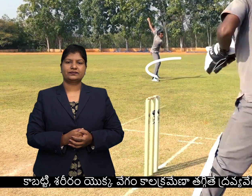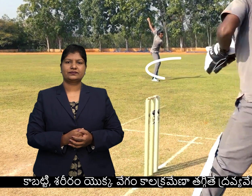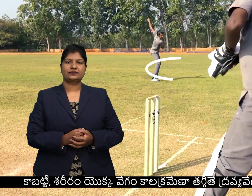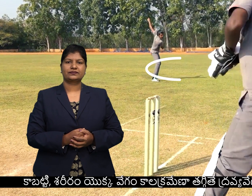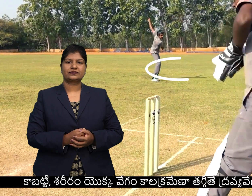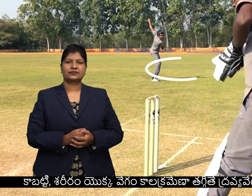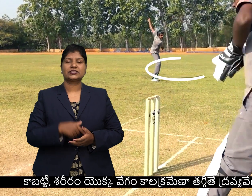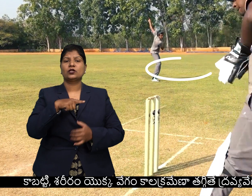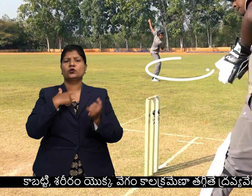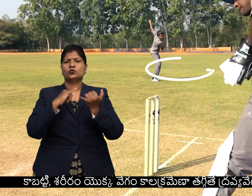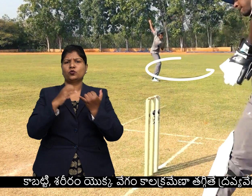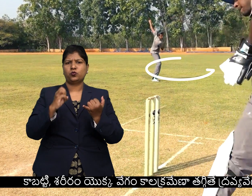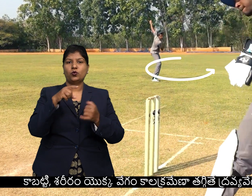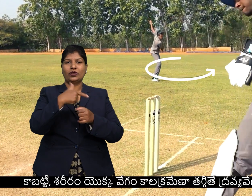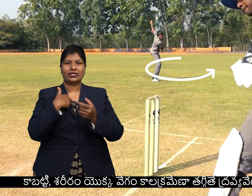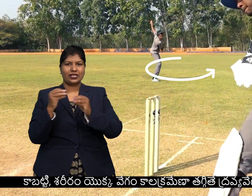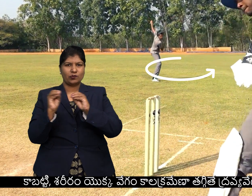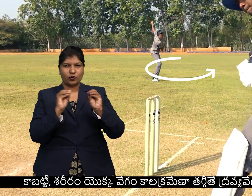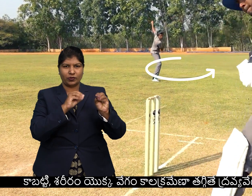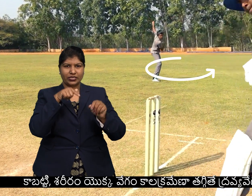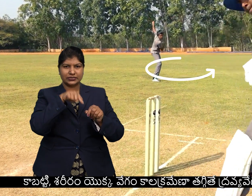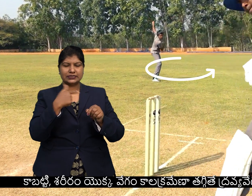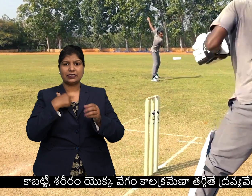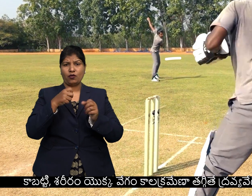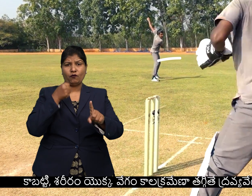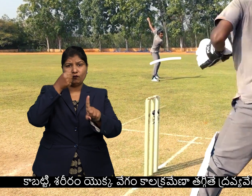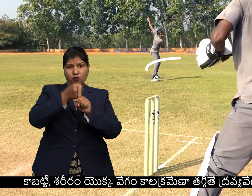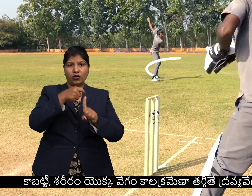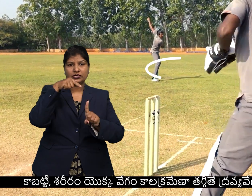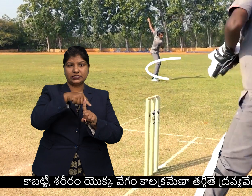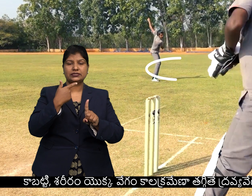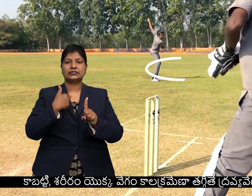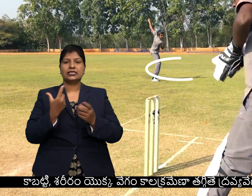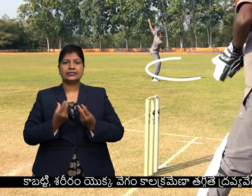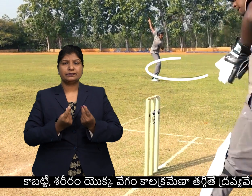కాబట్టి శరీరం యొక్క వేగం కాలక్రమేణా తగ్గితే ద్రవ్యవేగం తగ్గుతుంది.